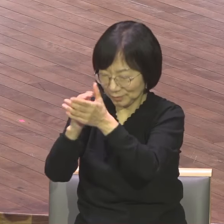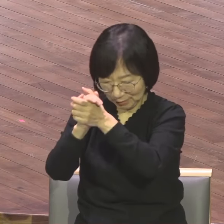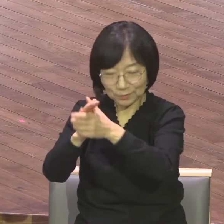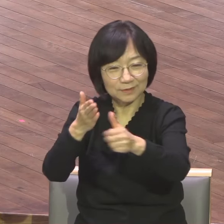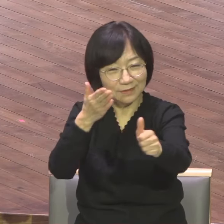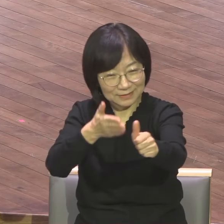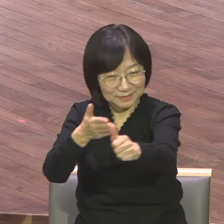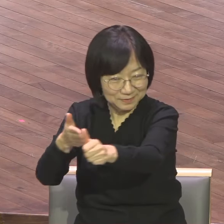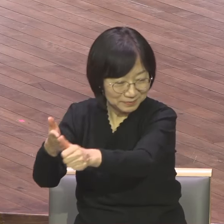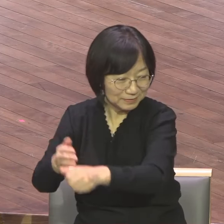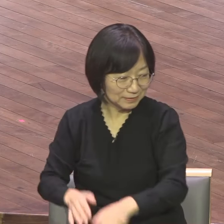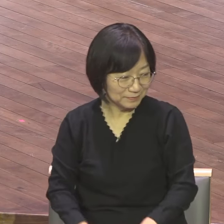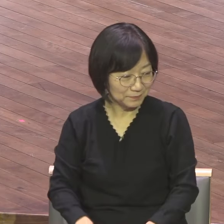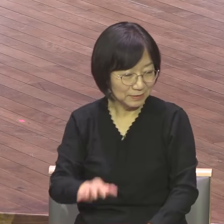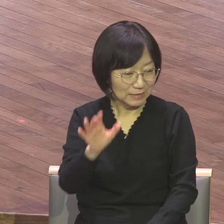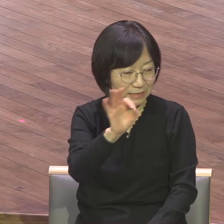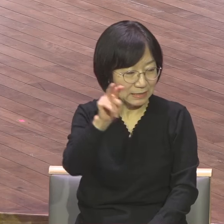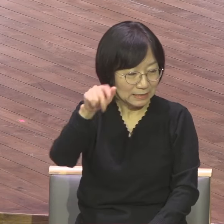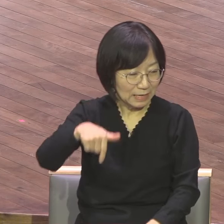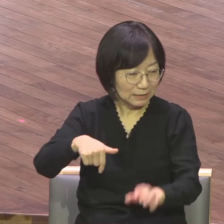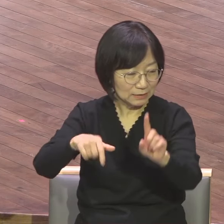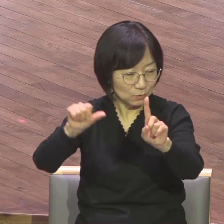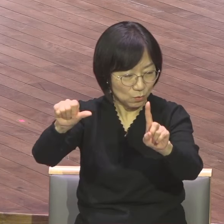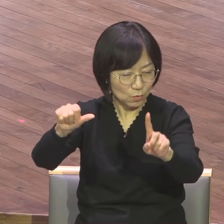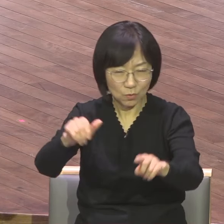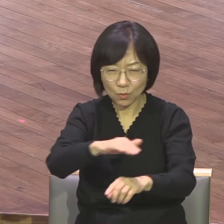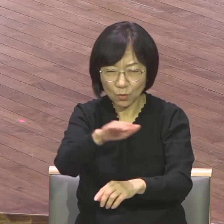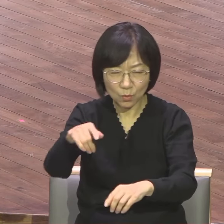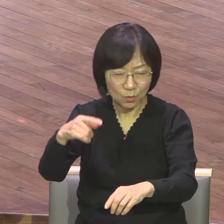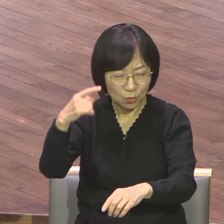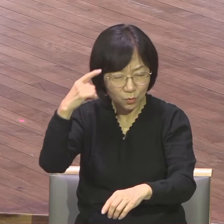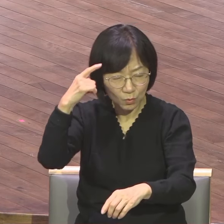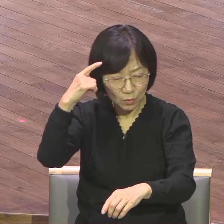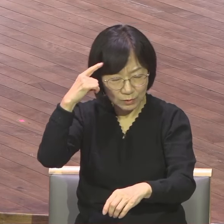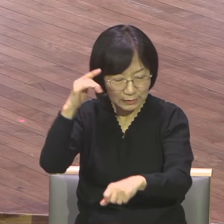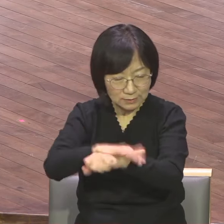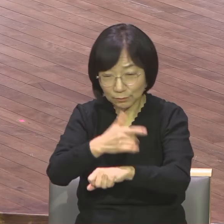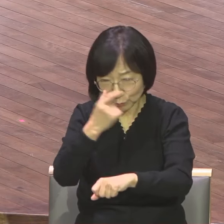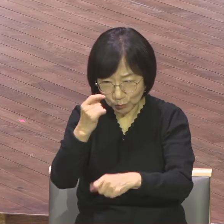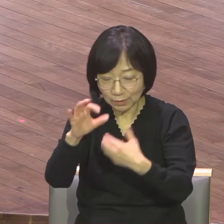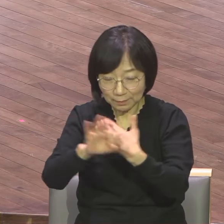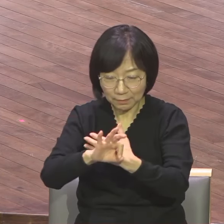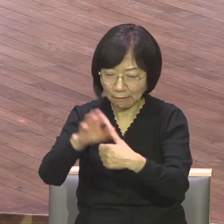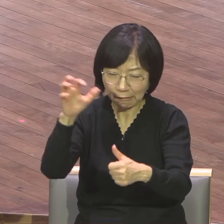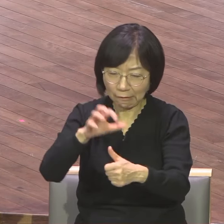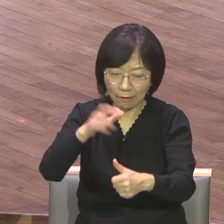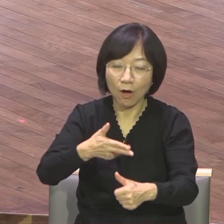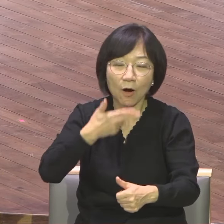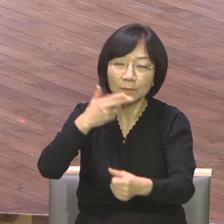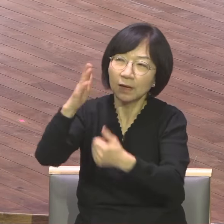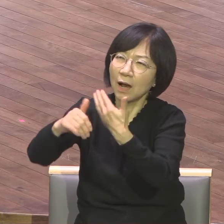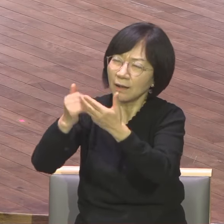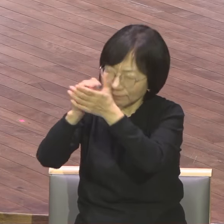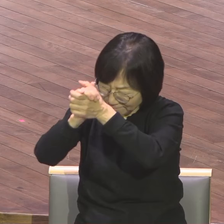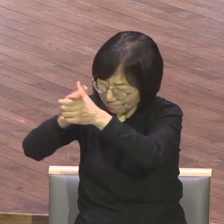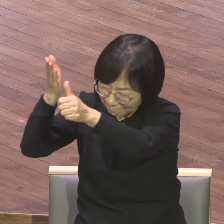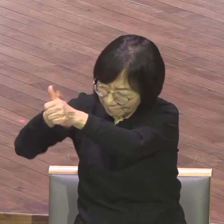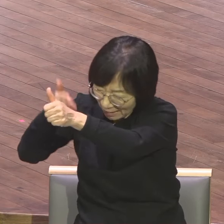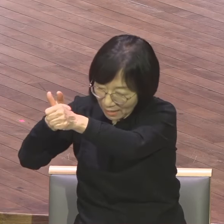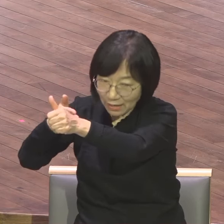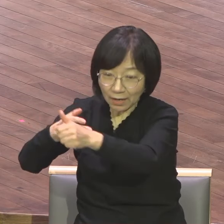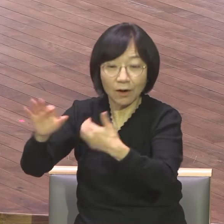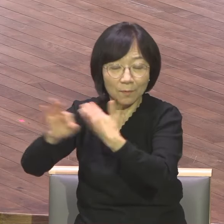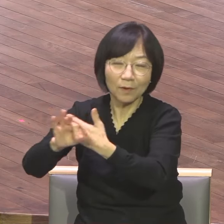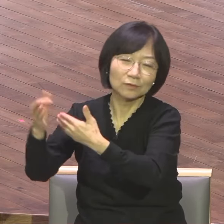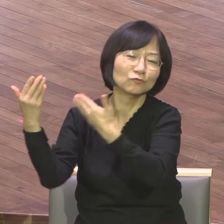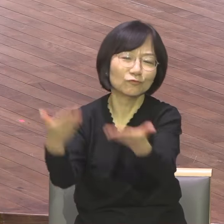부족하거든 모든 사람에게 후회 주시고 꾸짖지 아니하시는 하나님께 구하라 그리하면 주시리라.